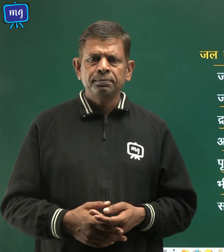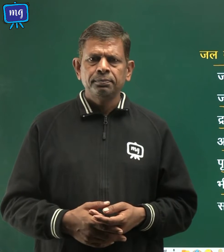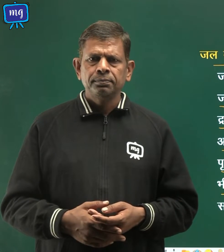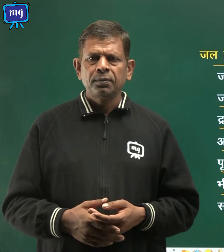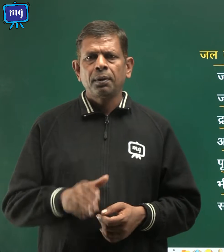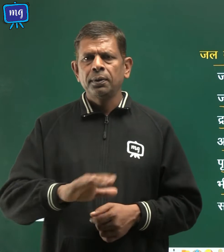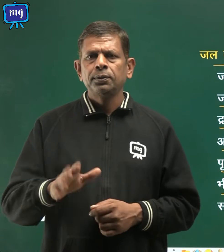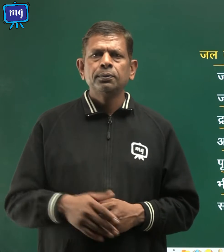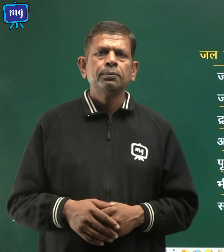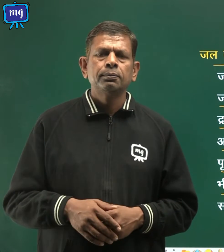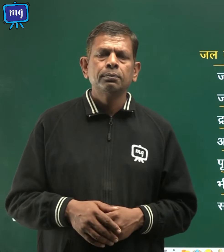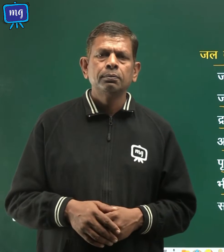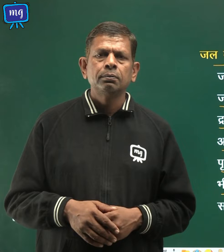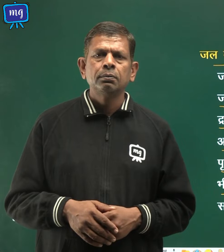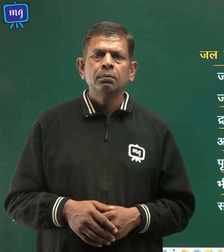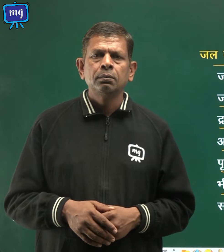बच्चों,